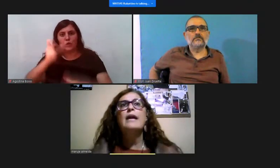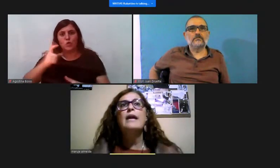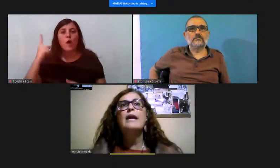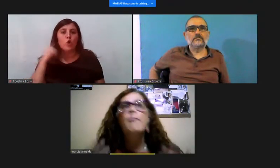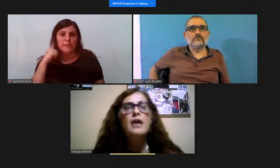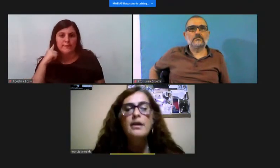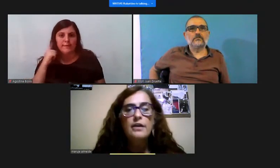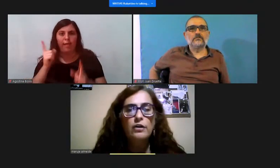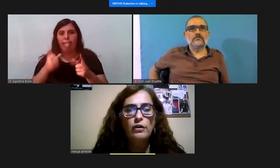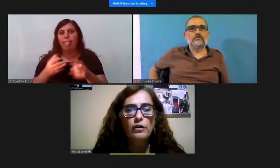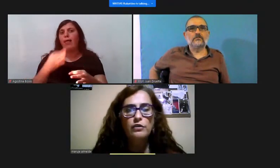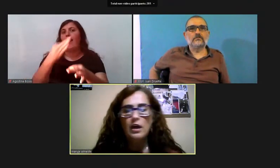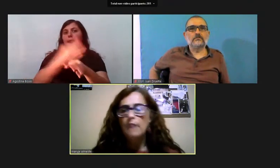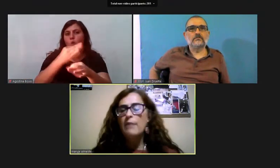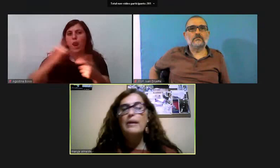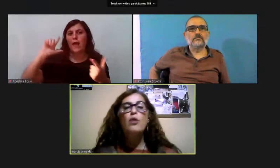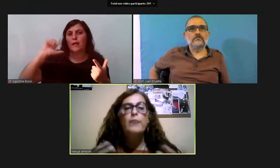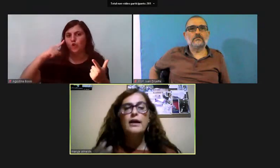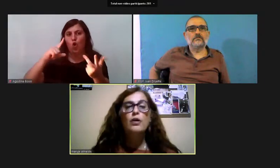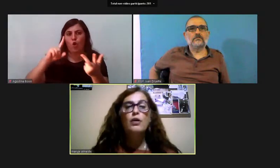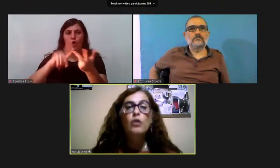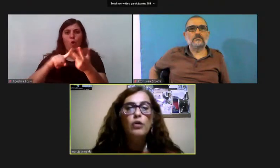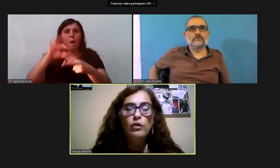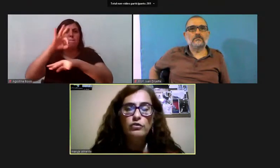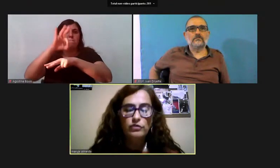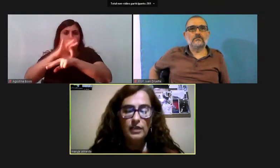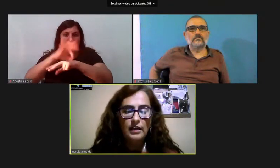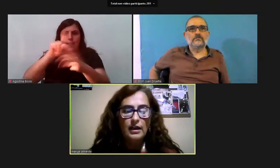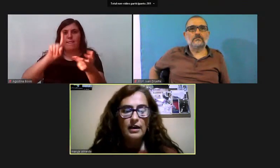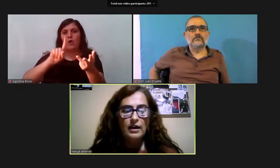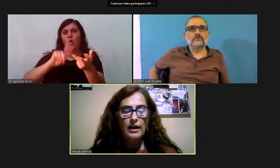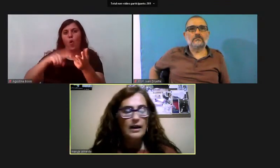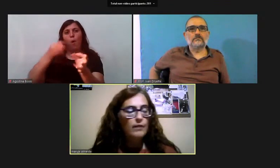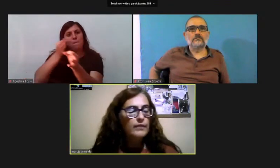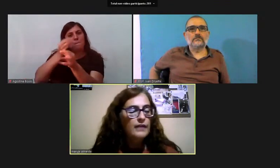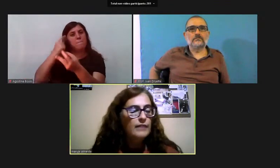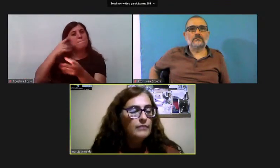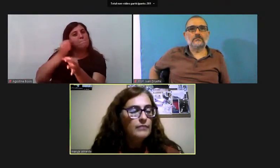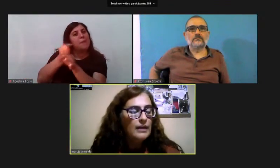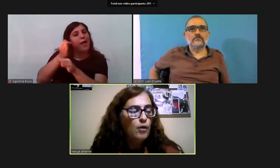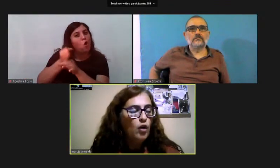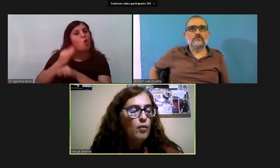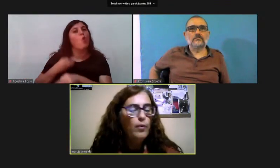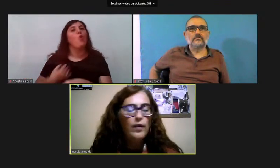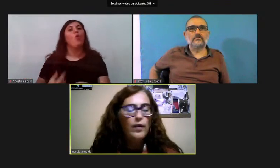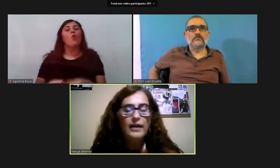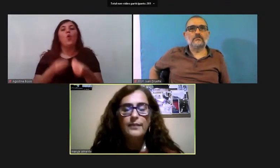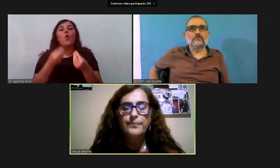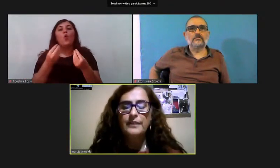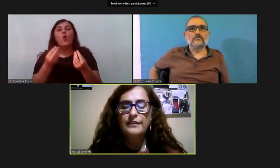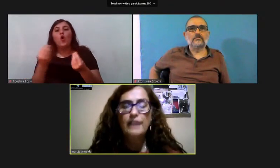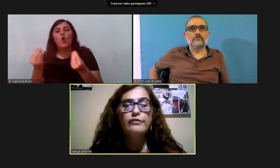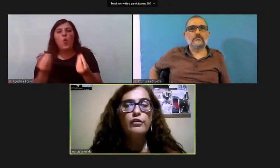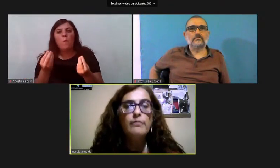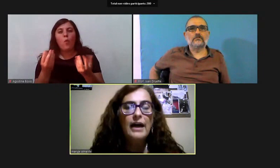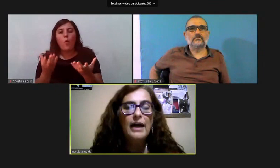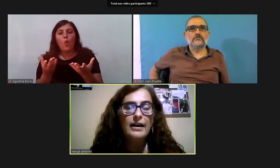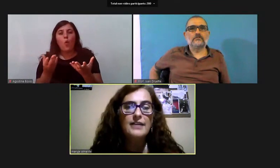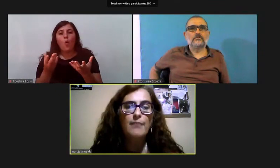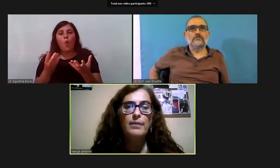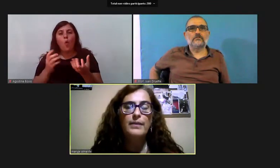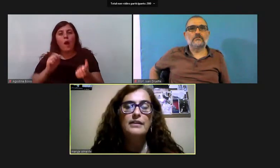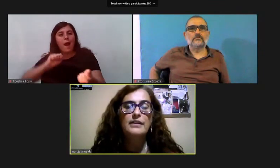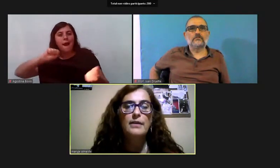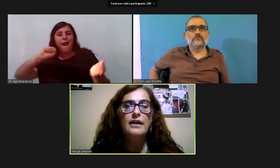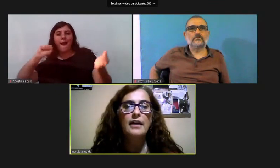va para los médicos, va para los pedagogos, ¿sí? Digamos, cómo poder transformar